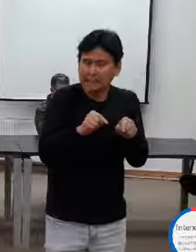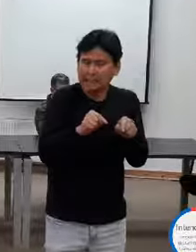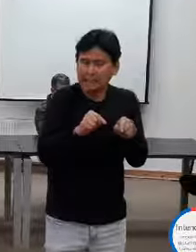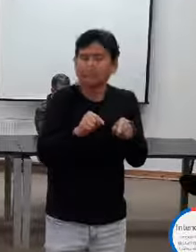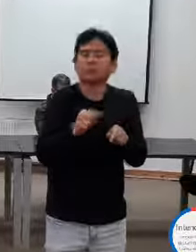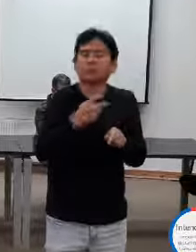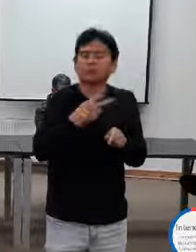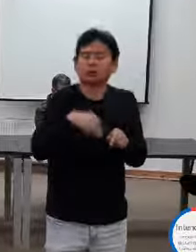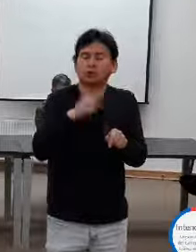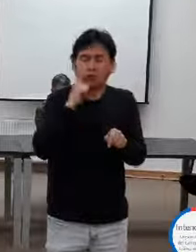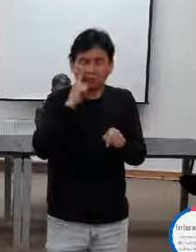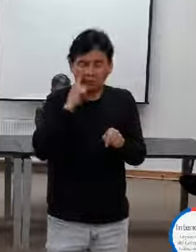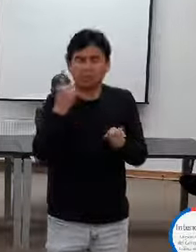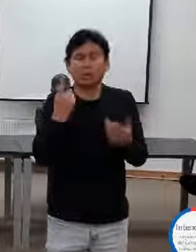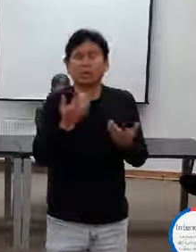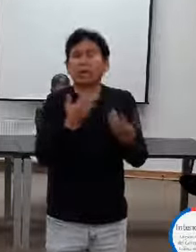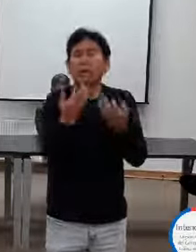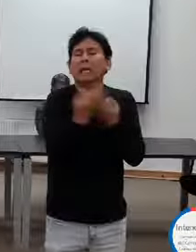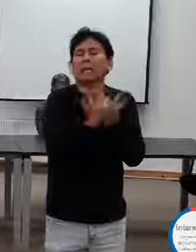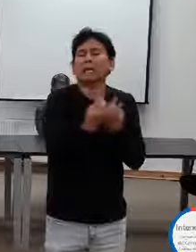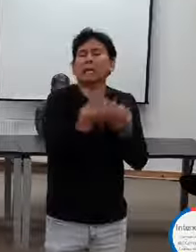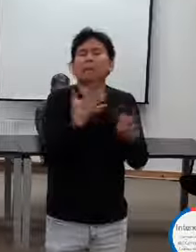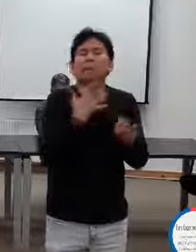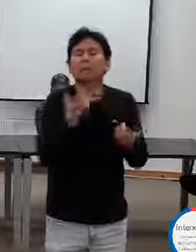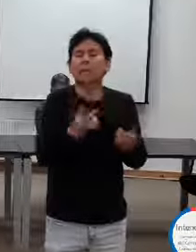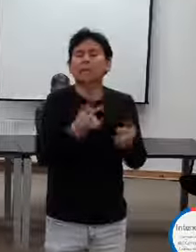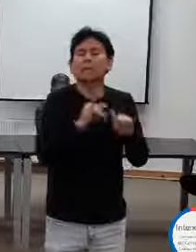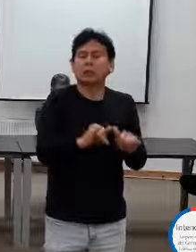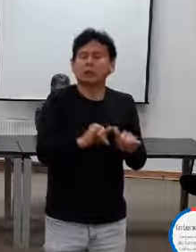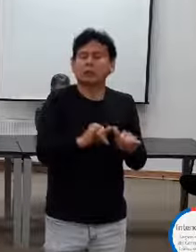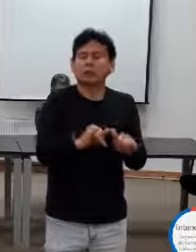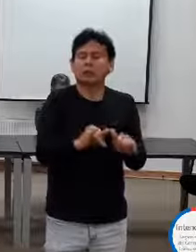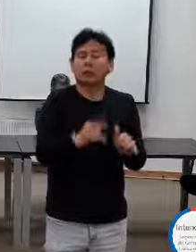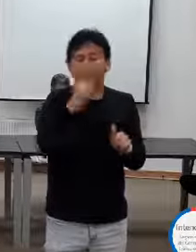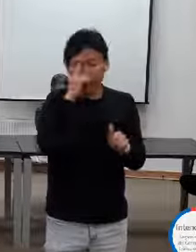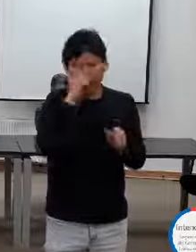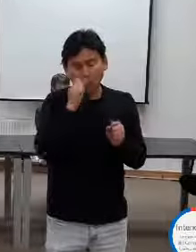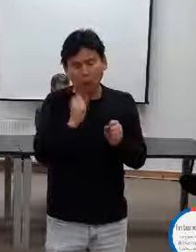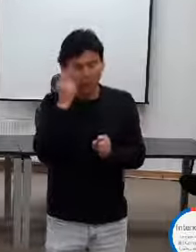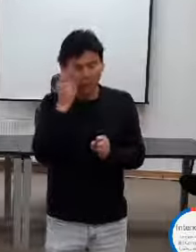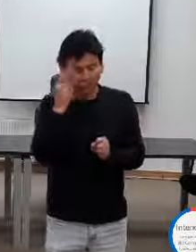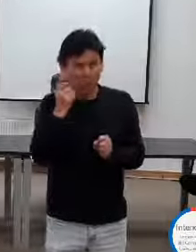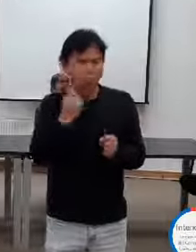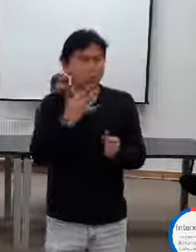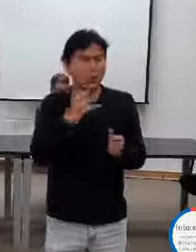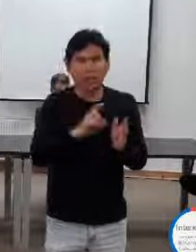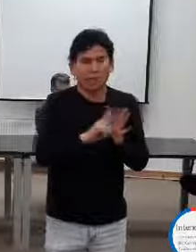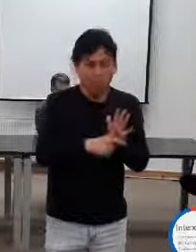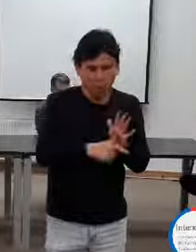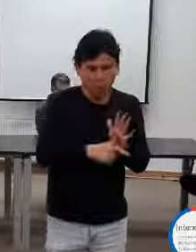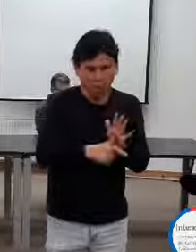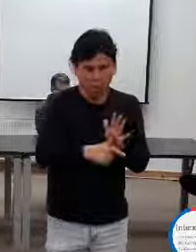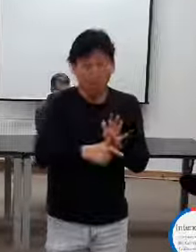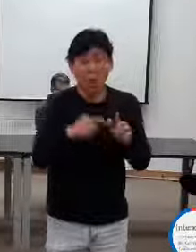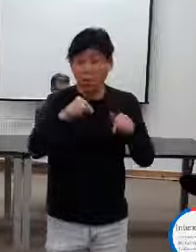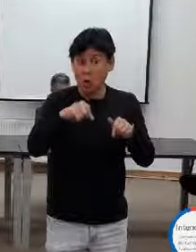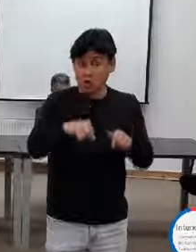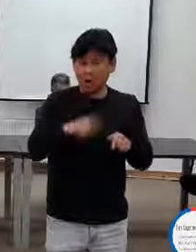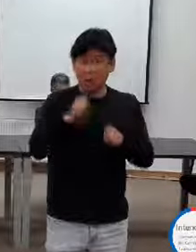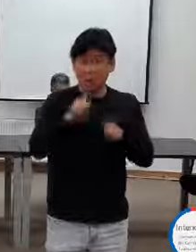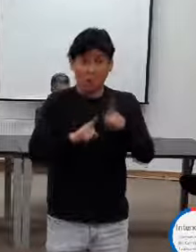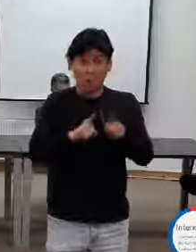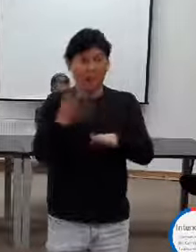tienen que entrar a dar explicaciones bastante veraces, digamos, para poder entender cuál fue la demora. Y de hecho ellos ni siquiera